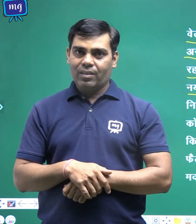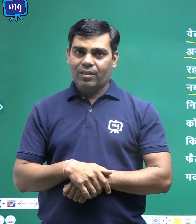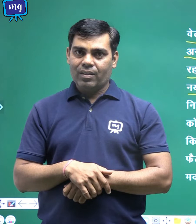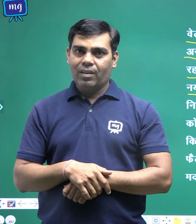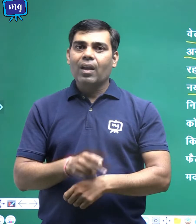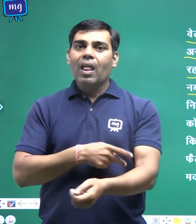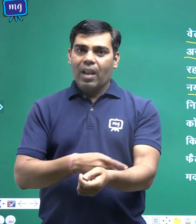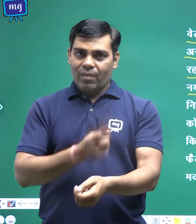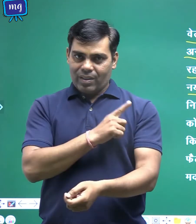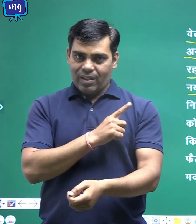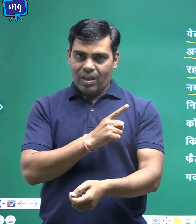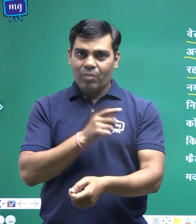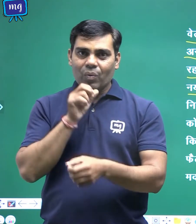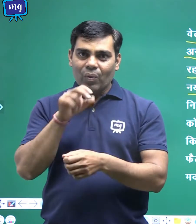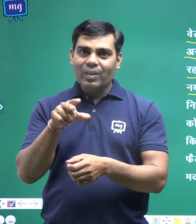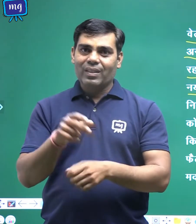निवेदिता दिया था।